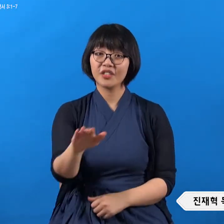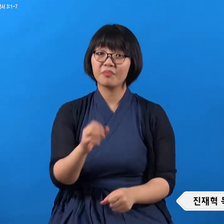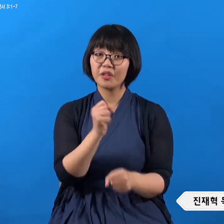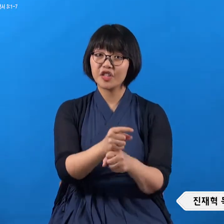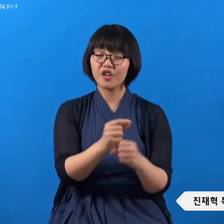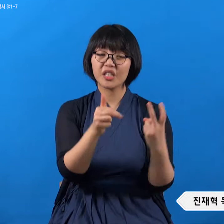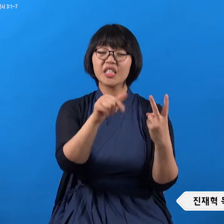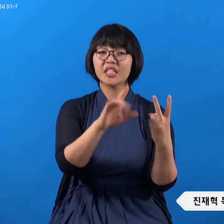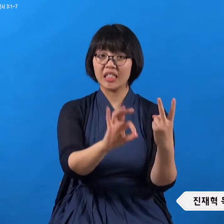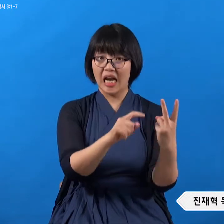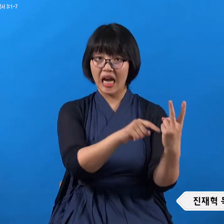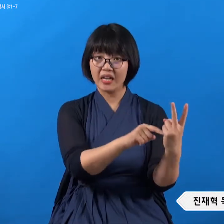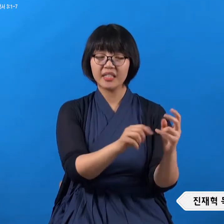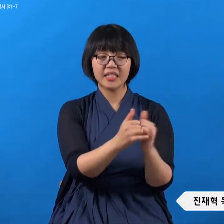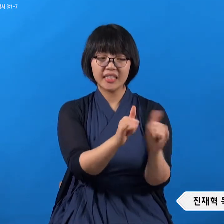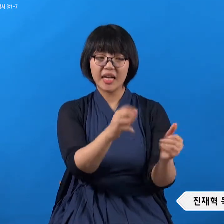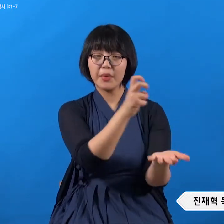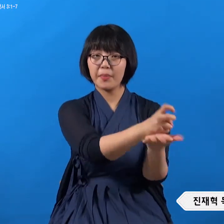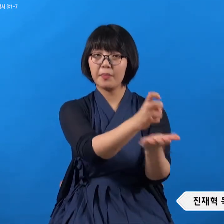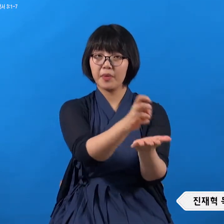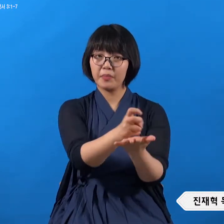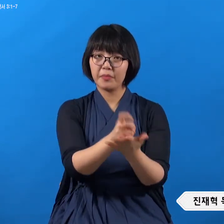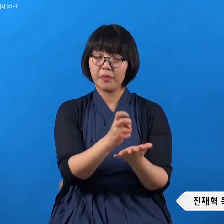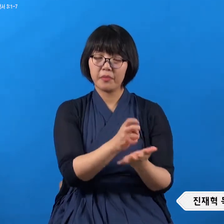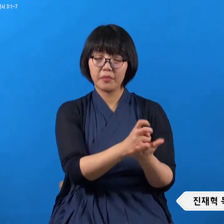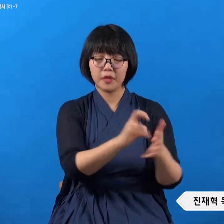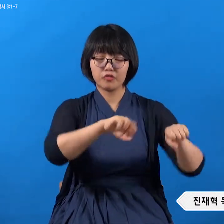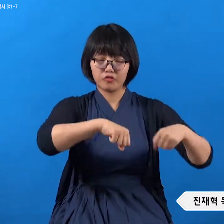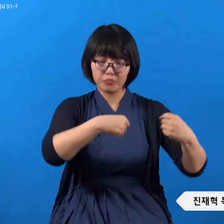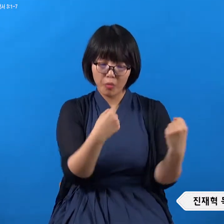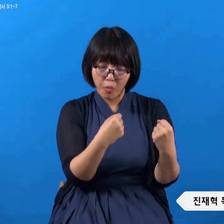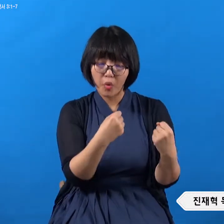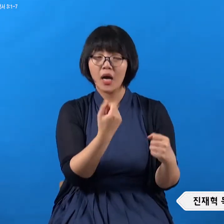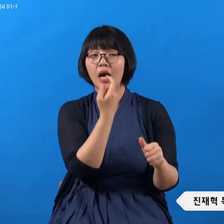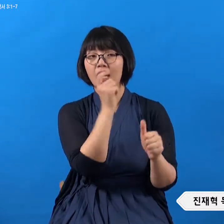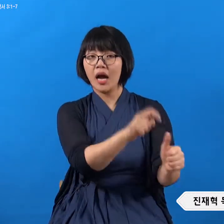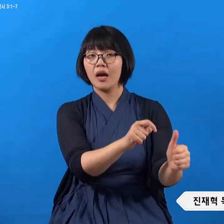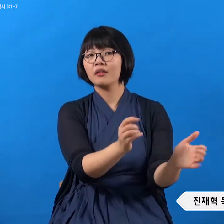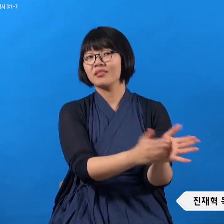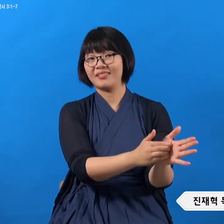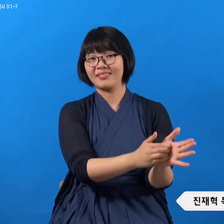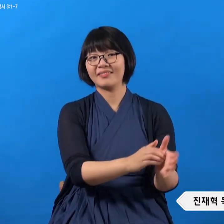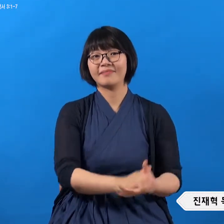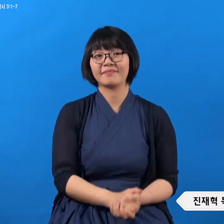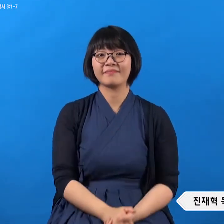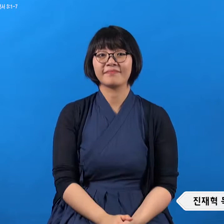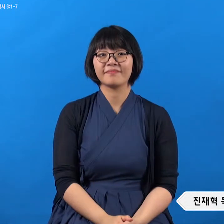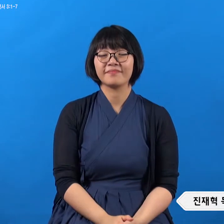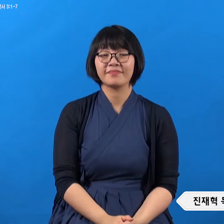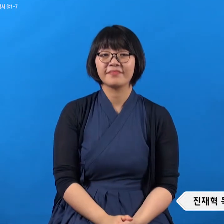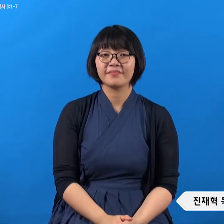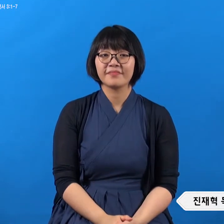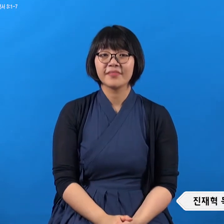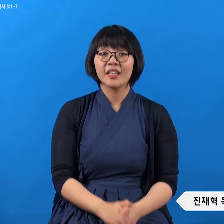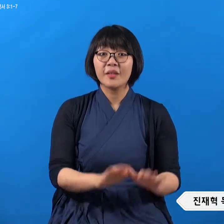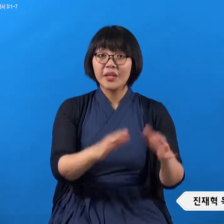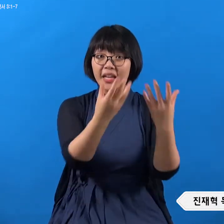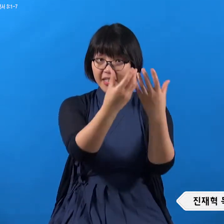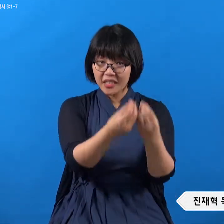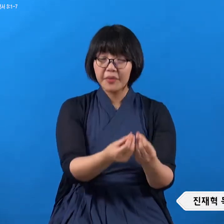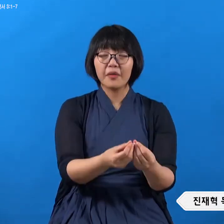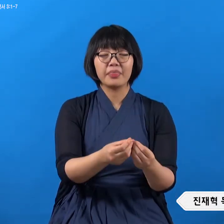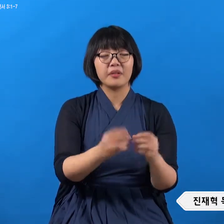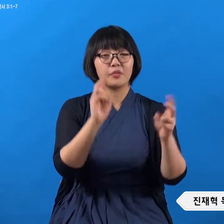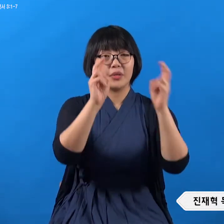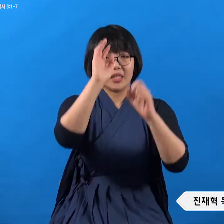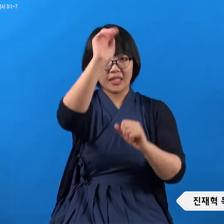이미 2장에서 인간이 세운 모든 제도에 순복하라라는 말씀을 들었습니다.